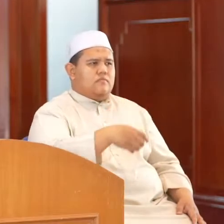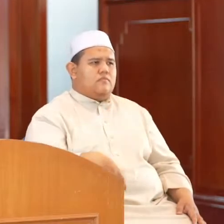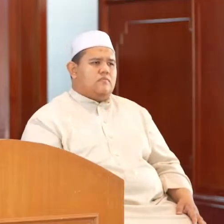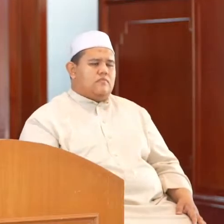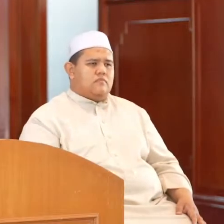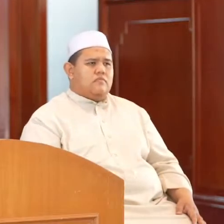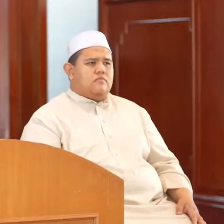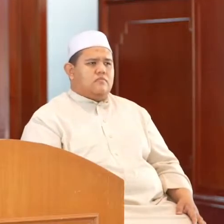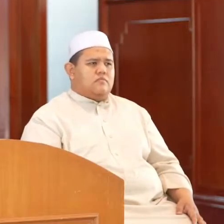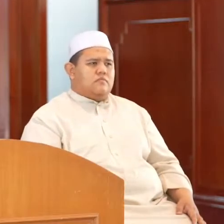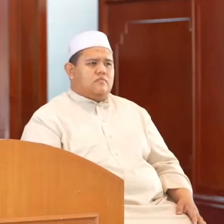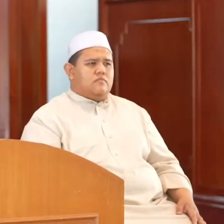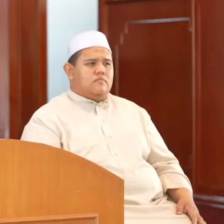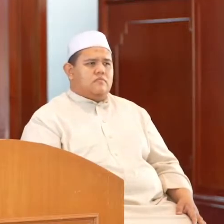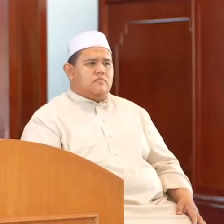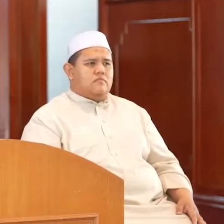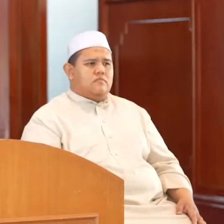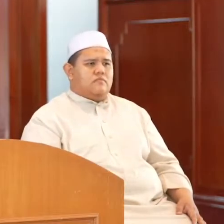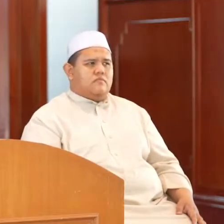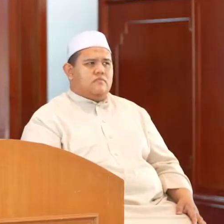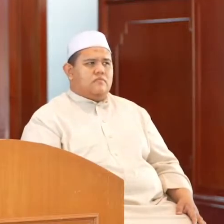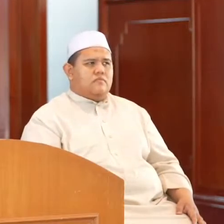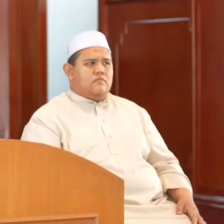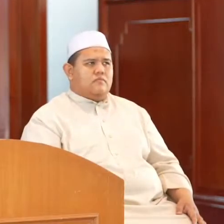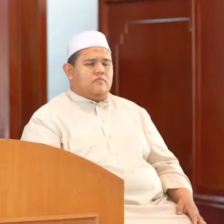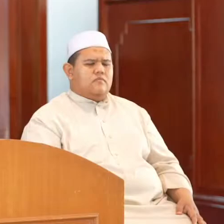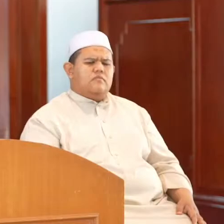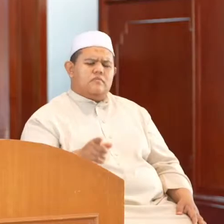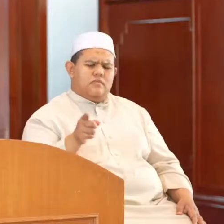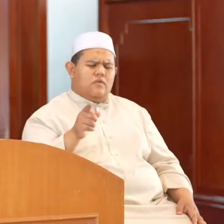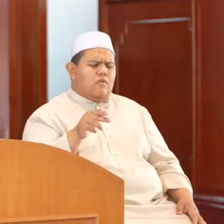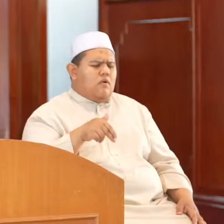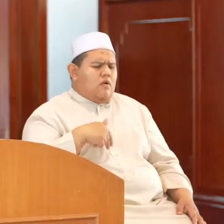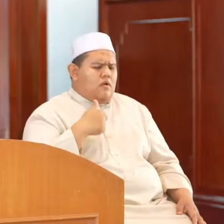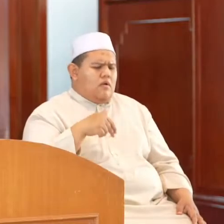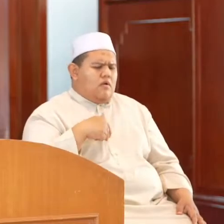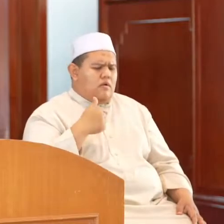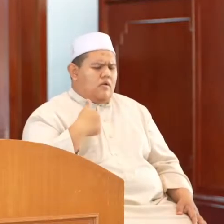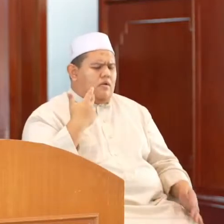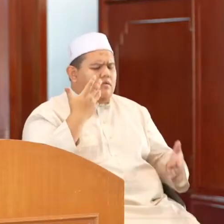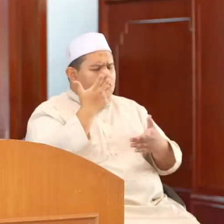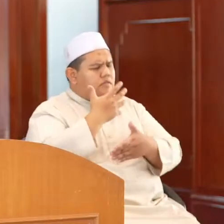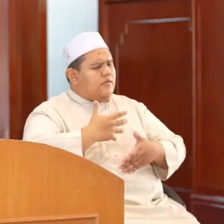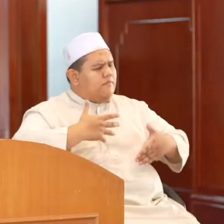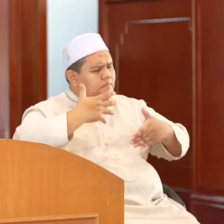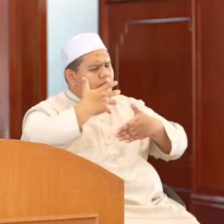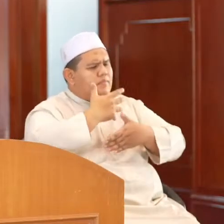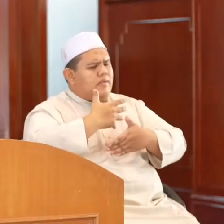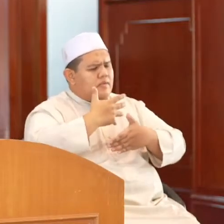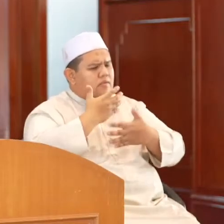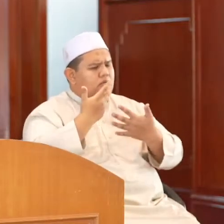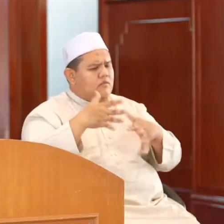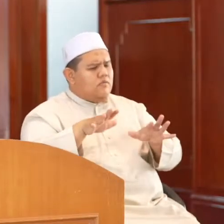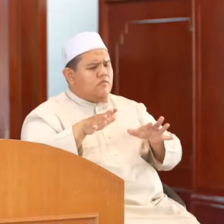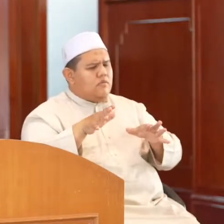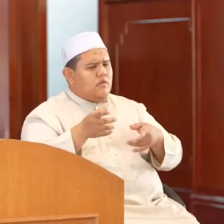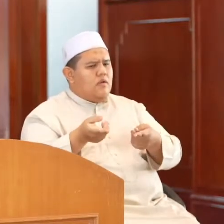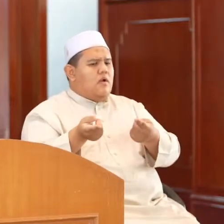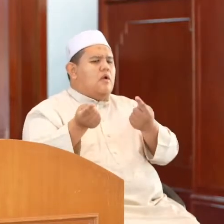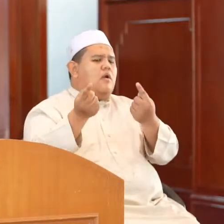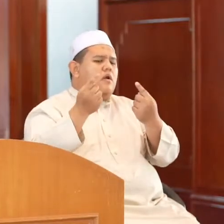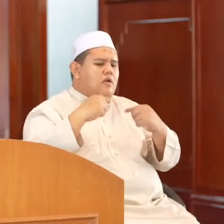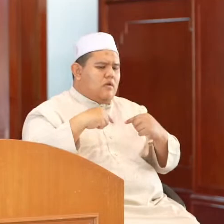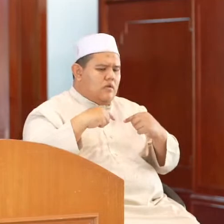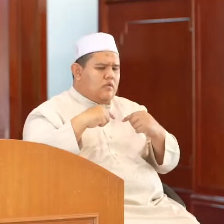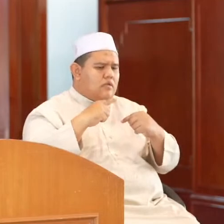fi ubudiyatika. Kamu berasa girang gembira setelah didatangkan